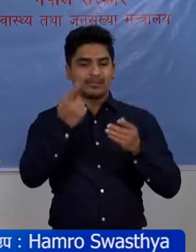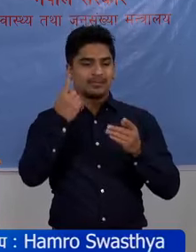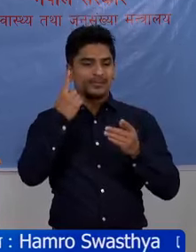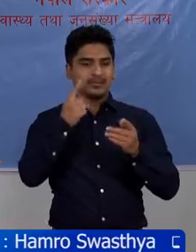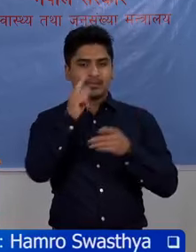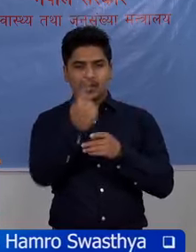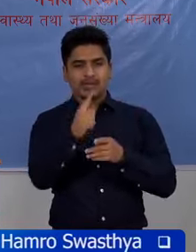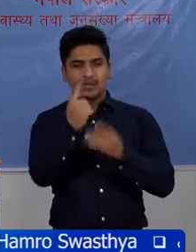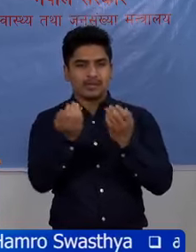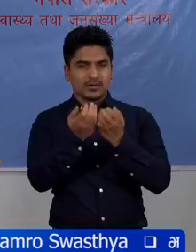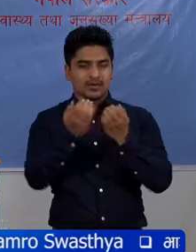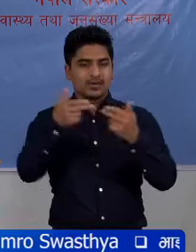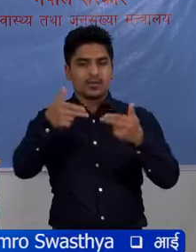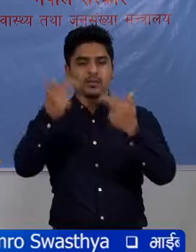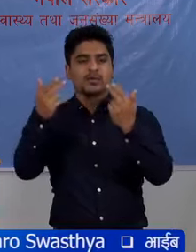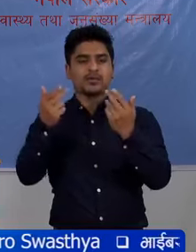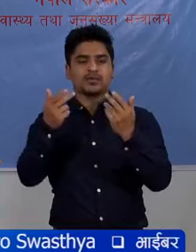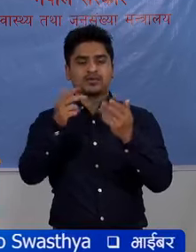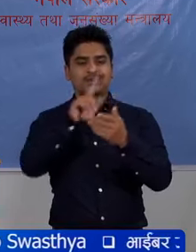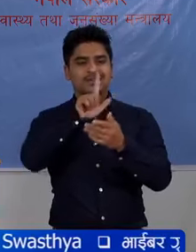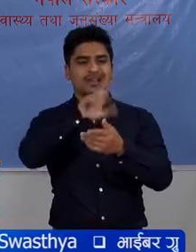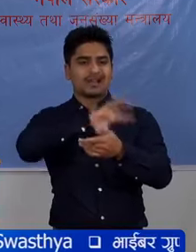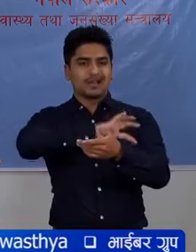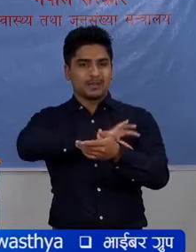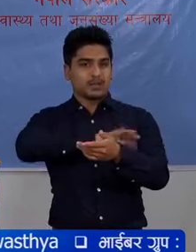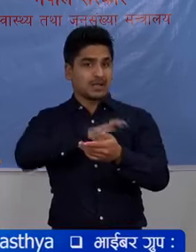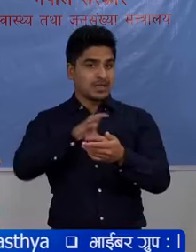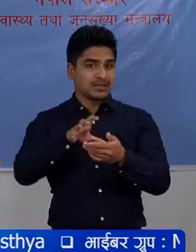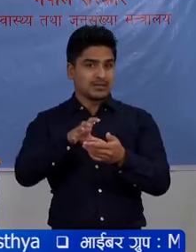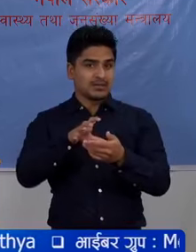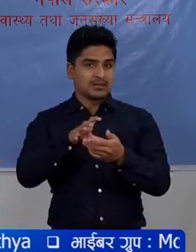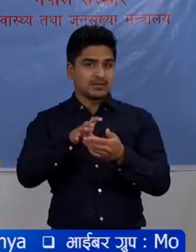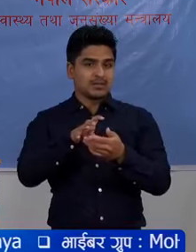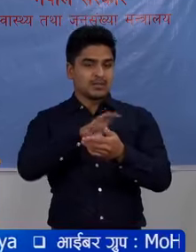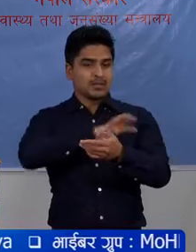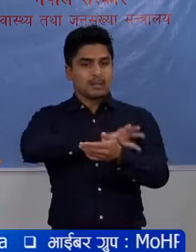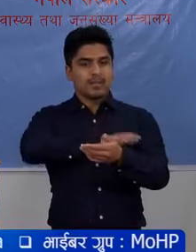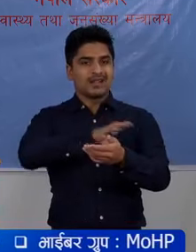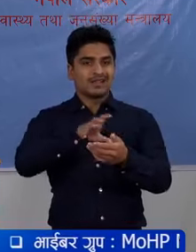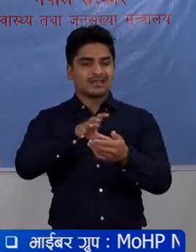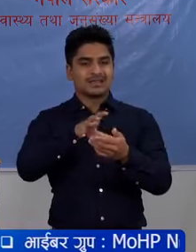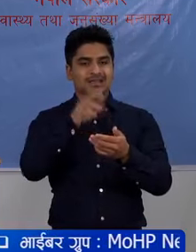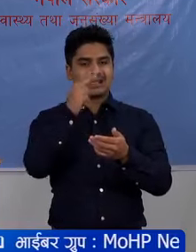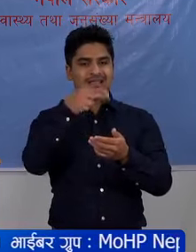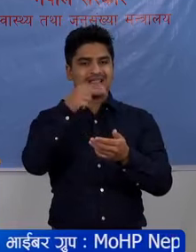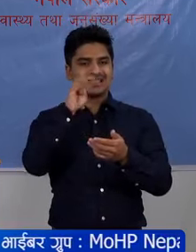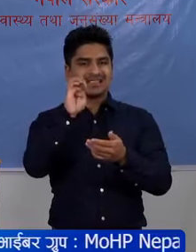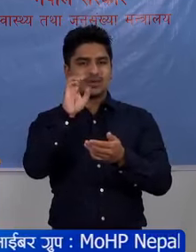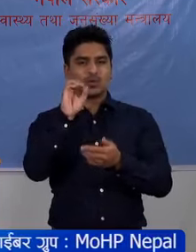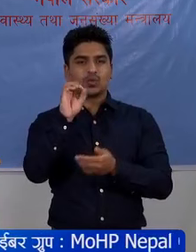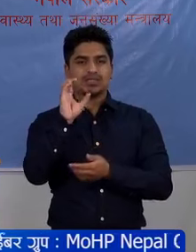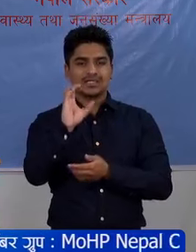वर्चोल मीटिंग सातै प्रदेश का यो प्रदेशिक HOC